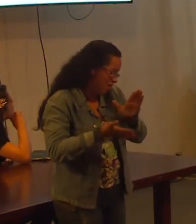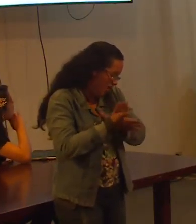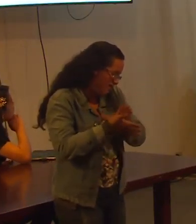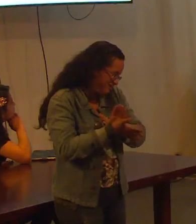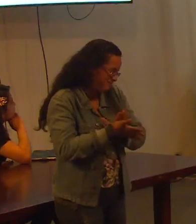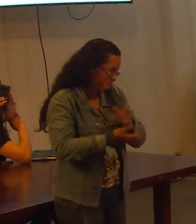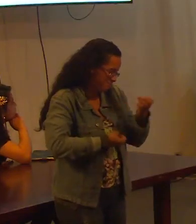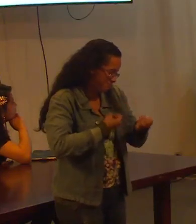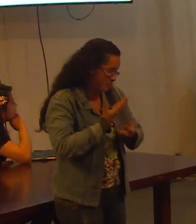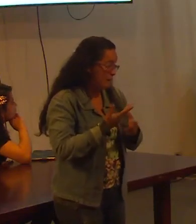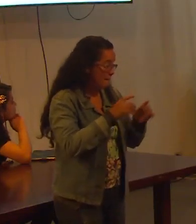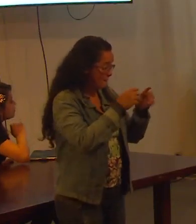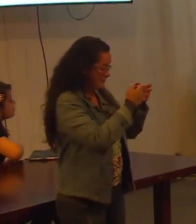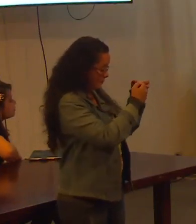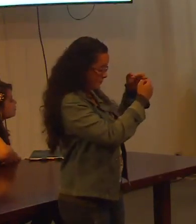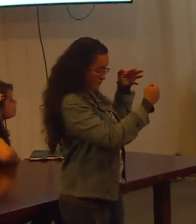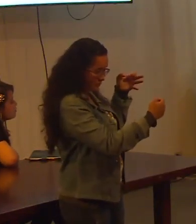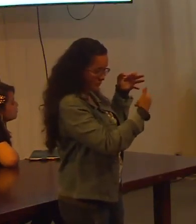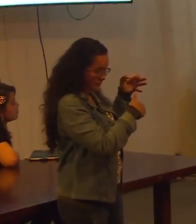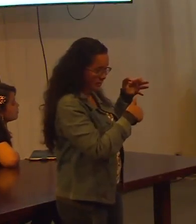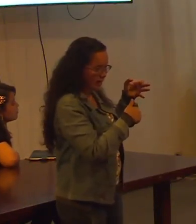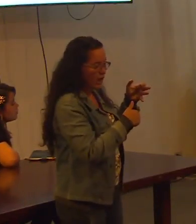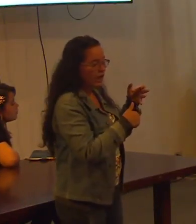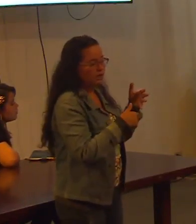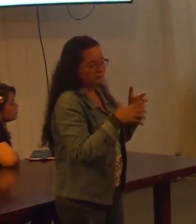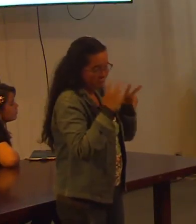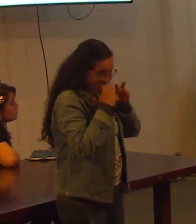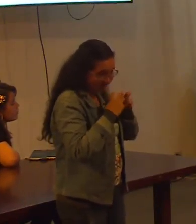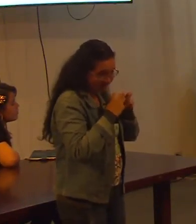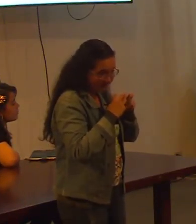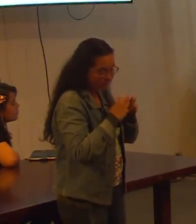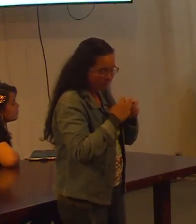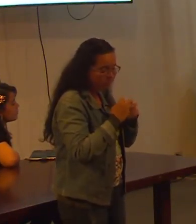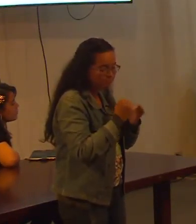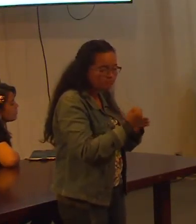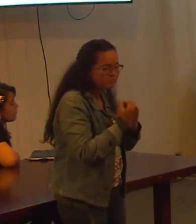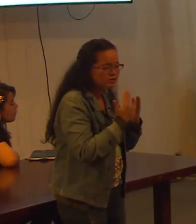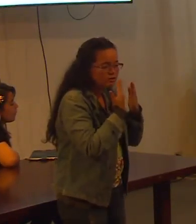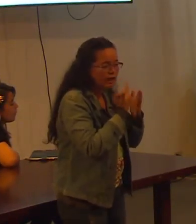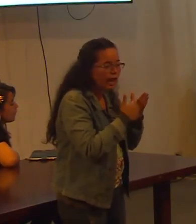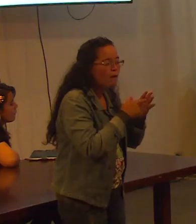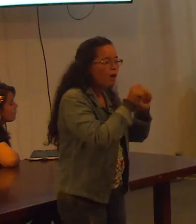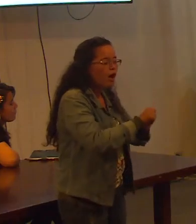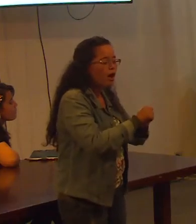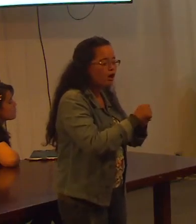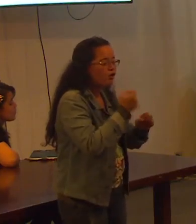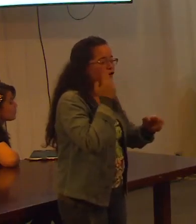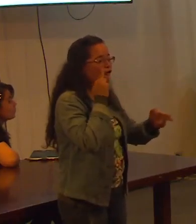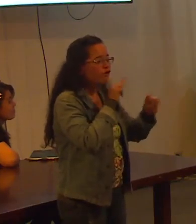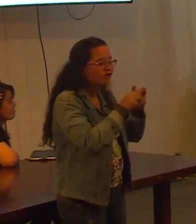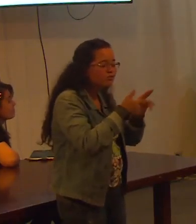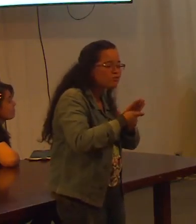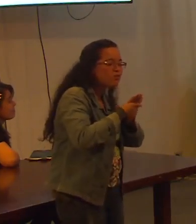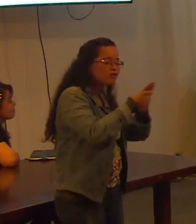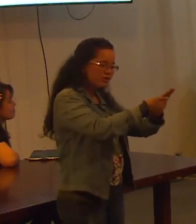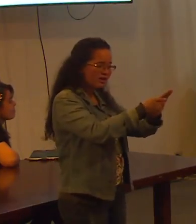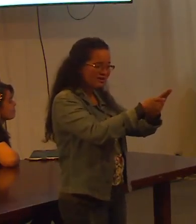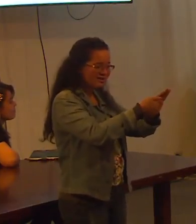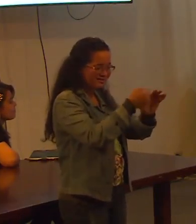mi fragmento es, sistematizarte me permitió nuevas posibilidades, dar a conocer mis ideas, dar mi punto de vista, ser